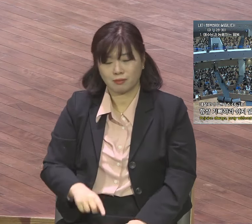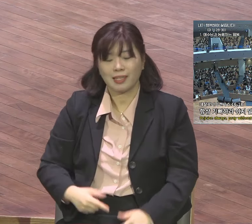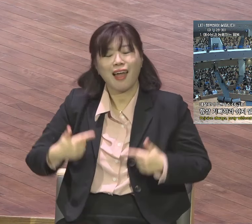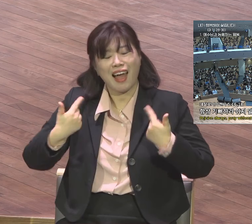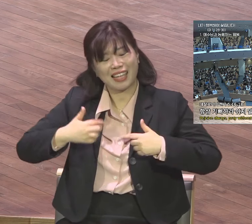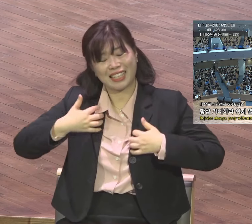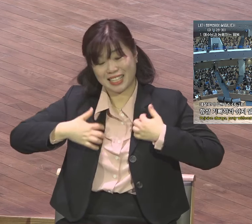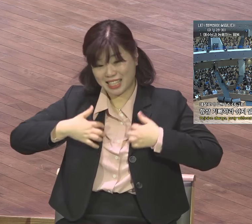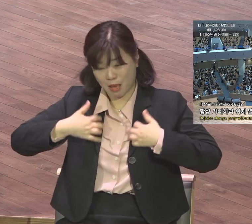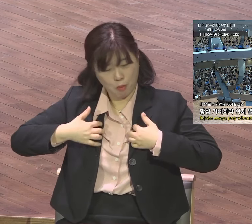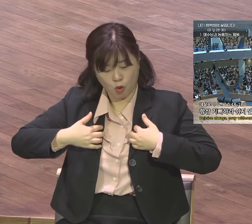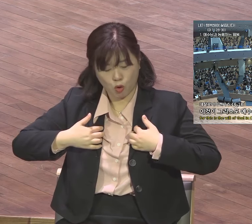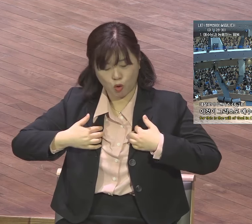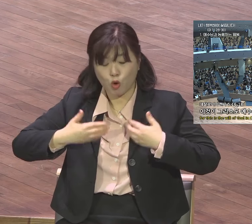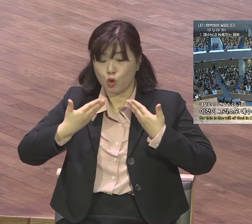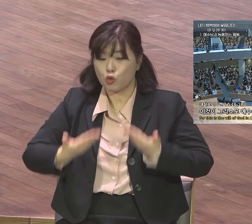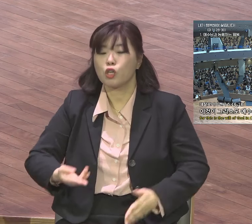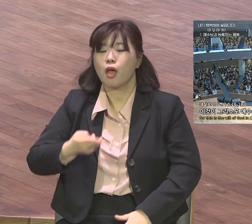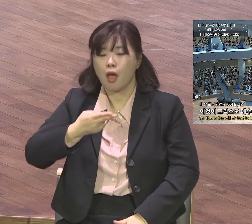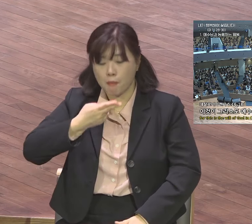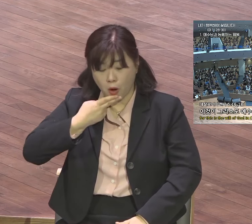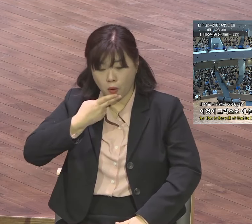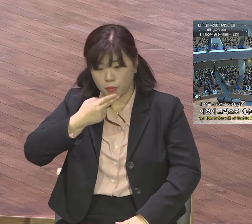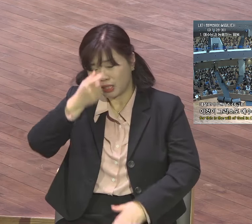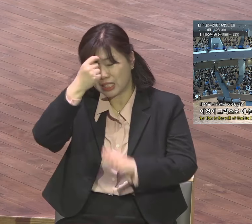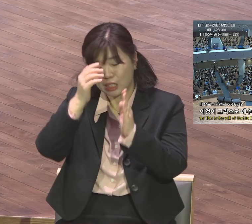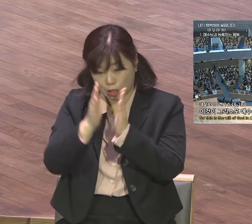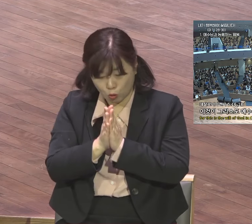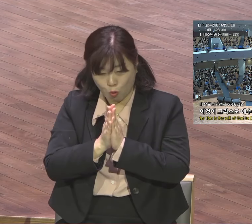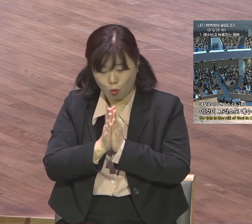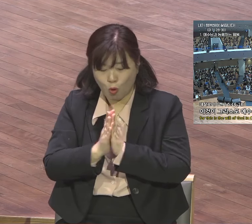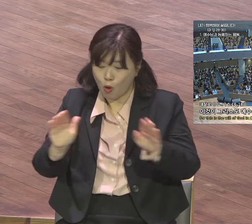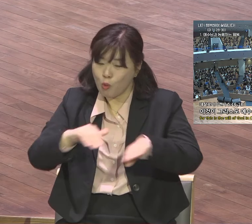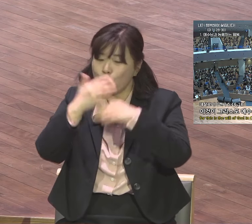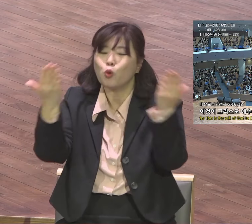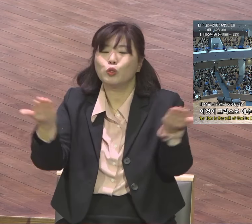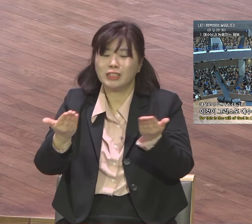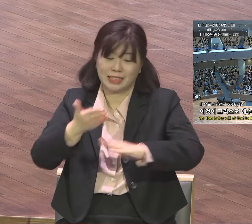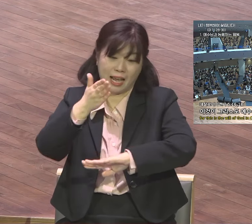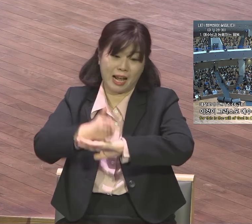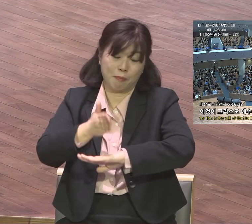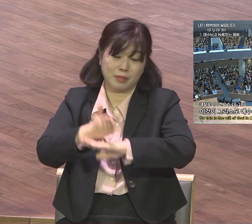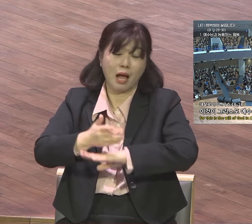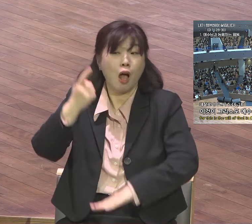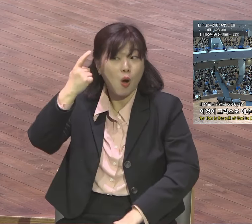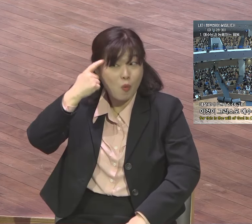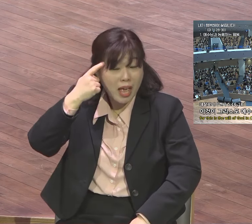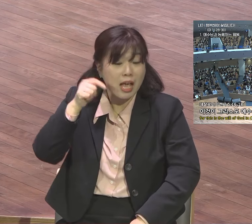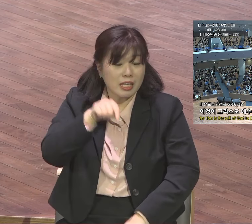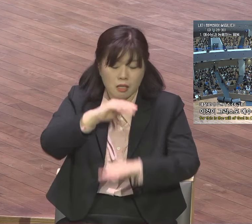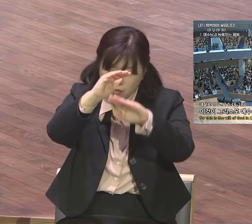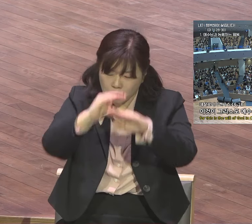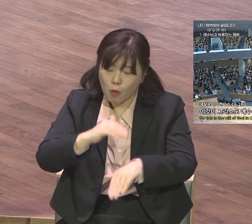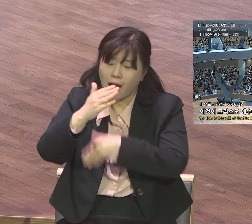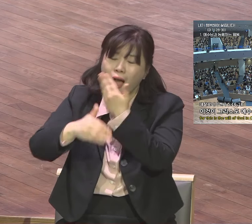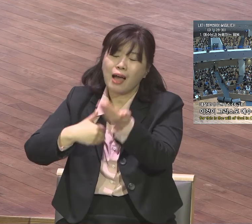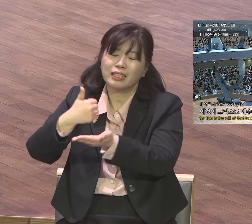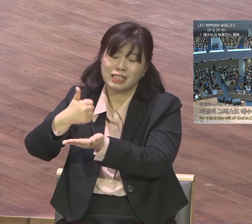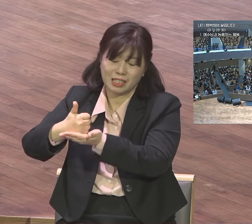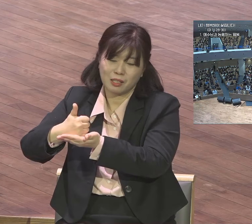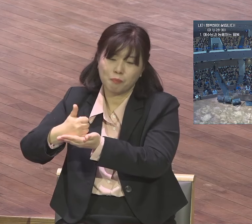기도하라, 범사에 감사하라. 이는 그리스도 예수 안에서 너희를 향하신 하나님의 뜻이니라.